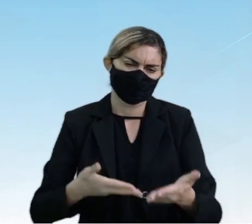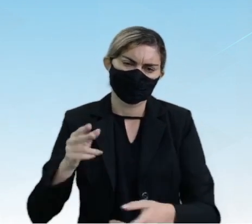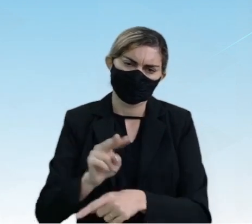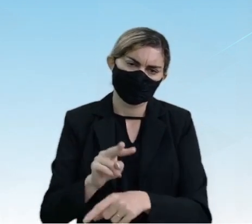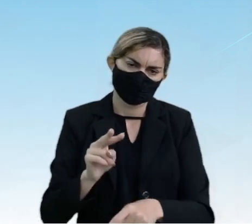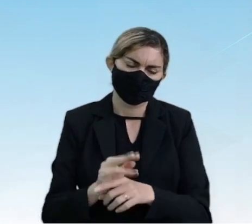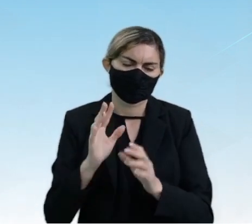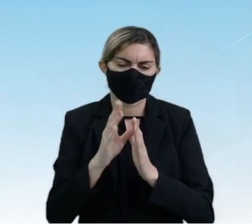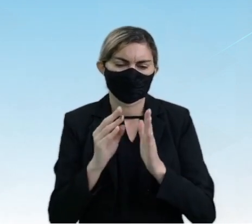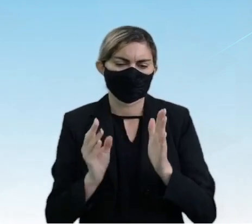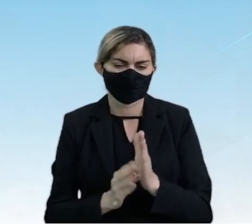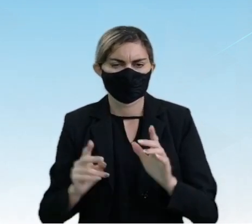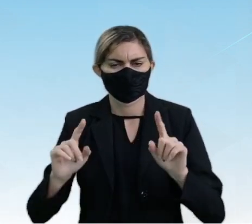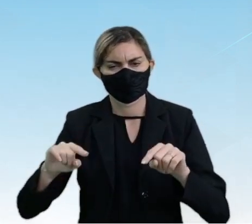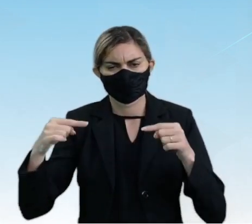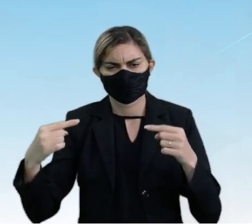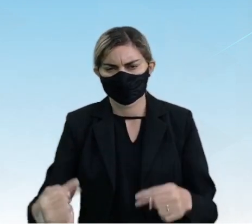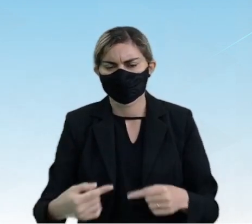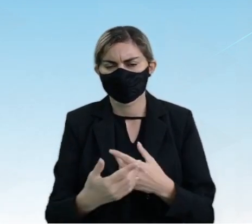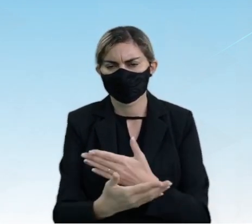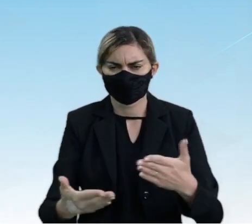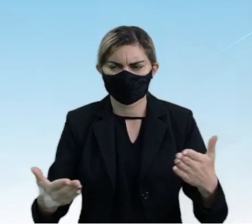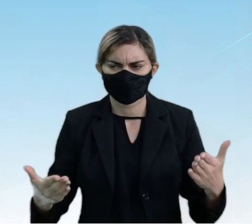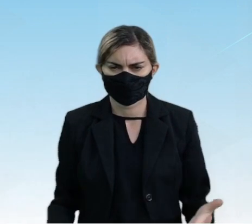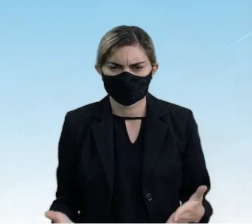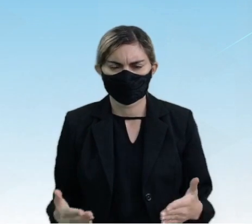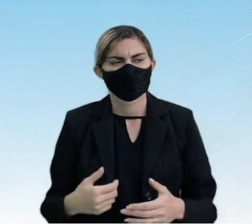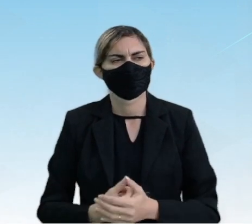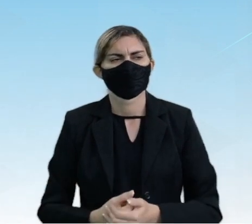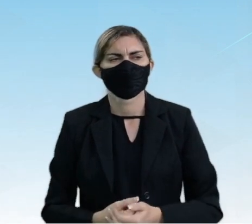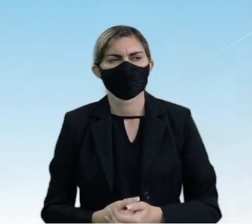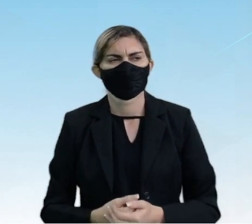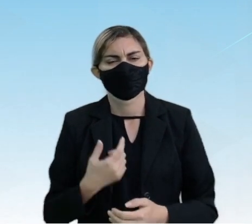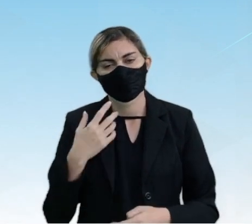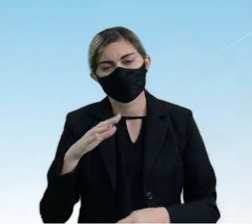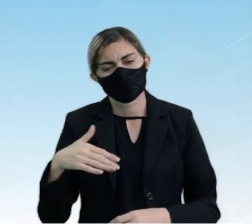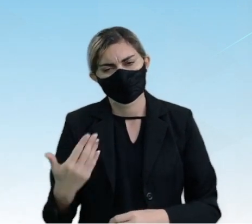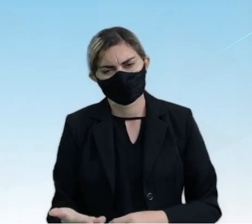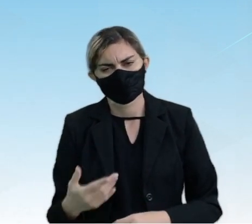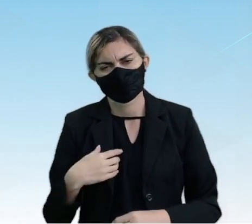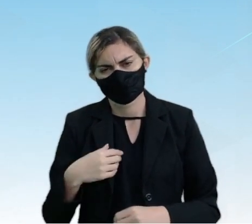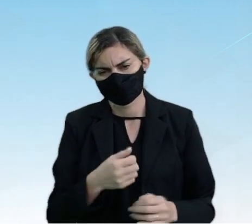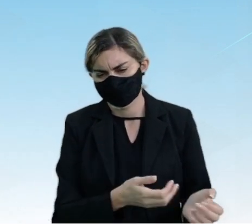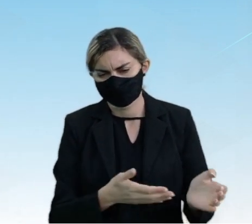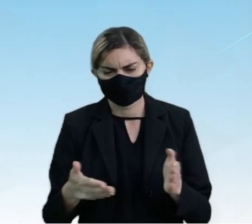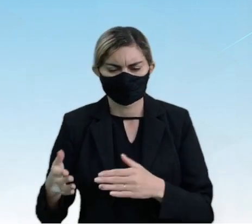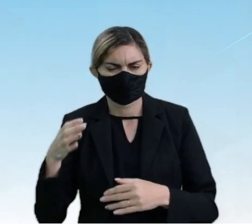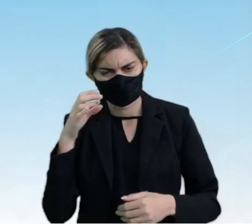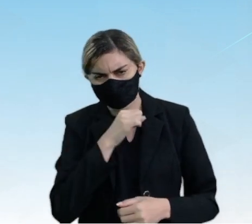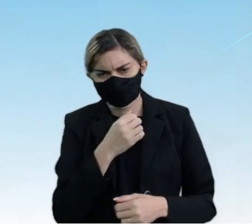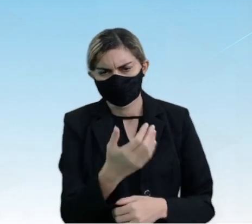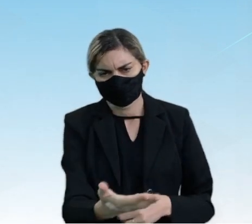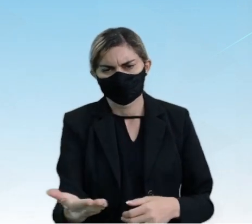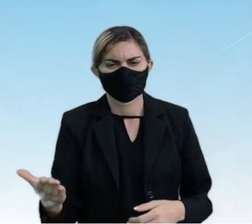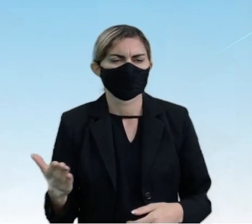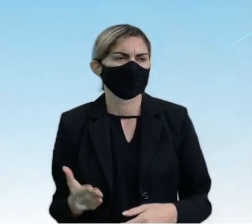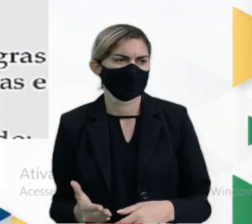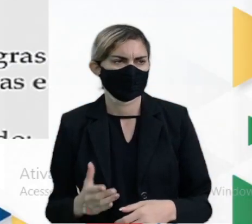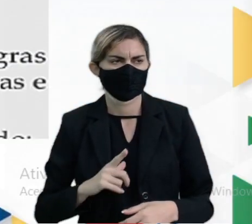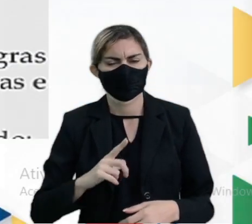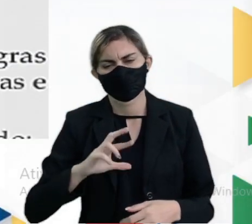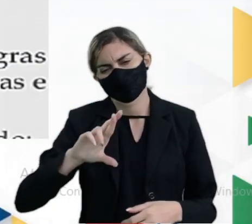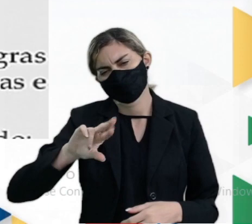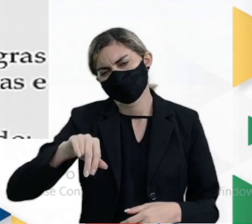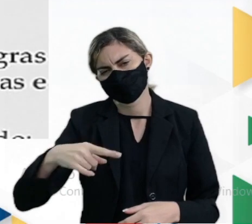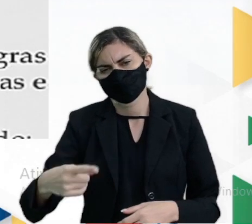modelos da ginástica e da competição, e aí ela vem evoluindo, tá? Então, vou passar rapidinho isso aqui para vocês, já, mas serve aí da